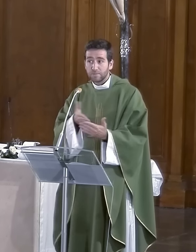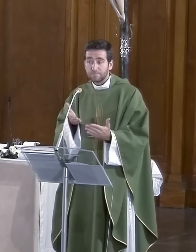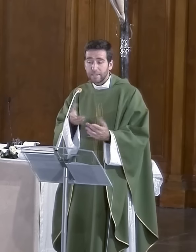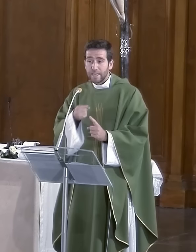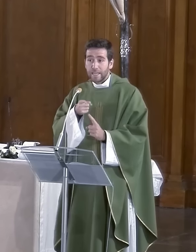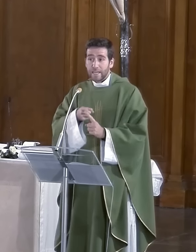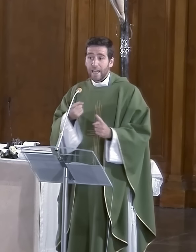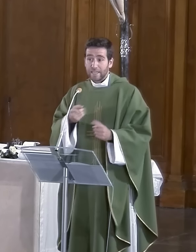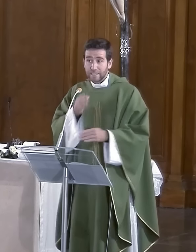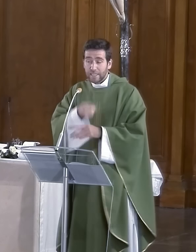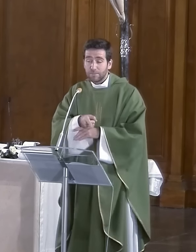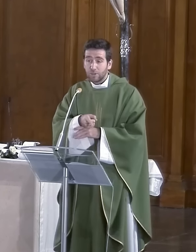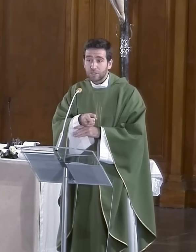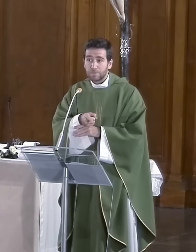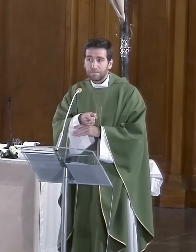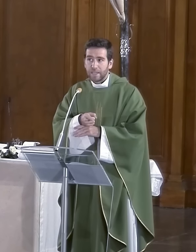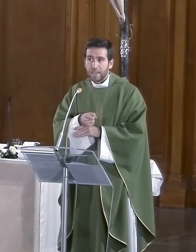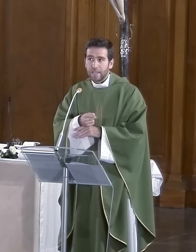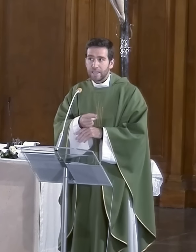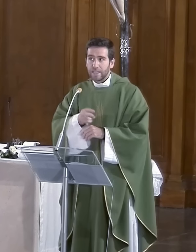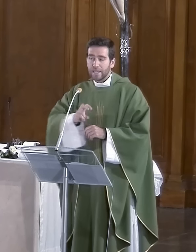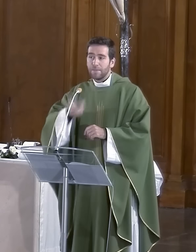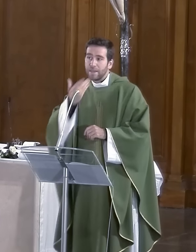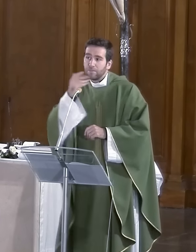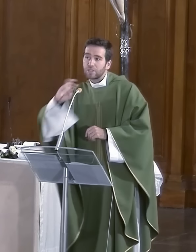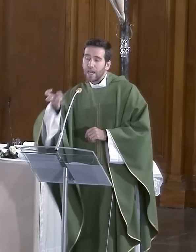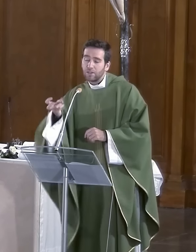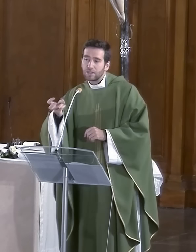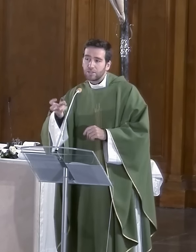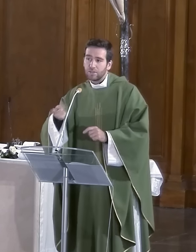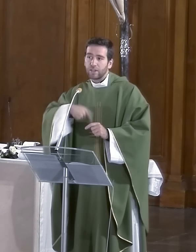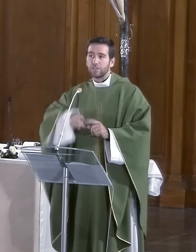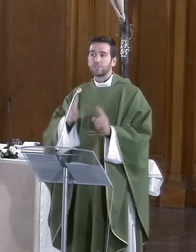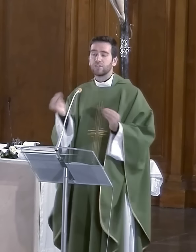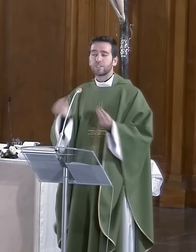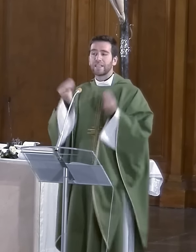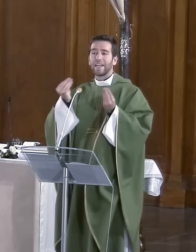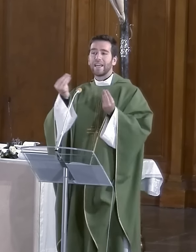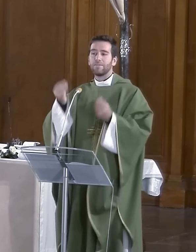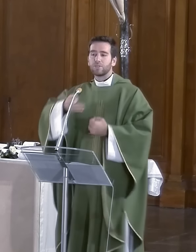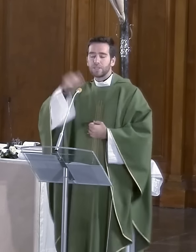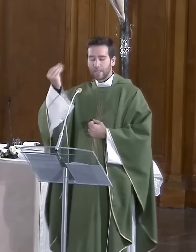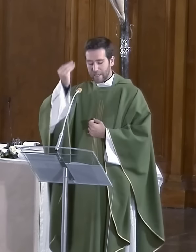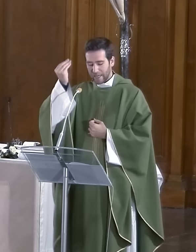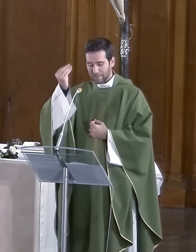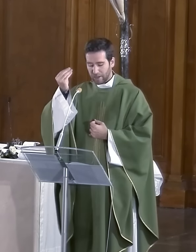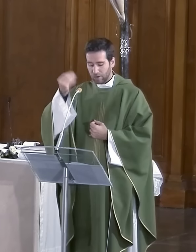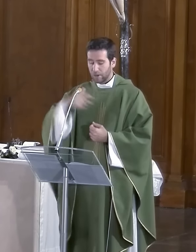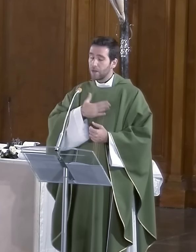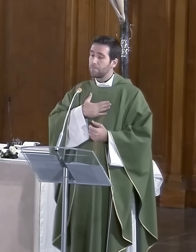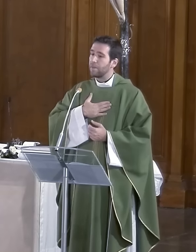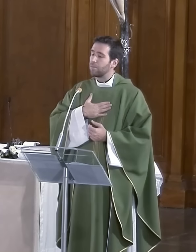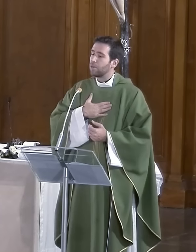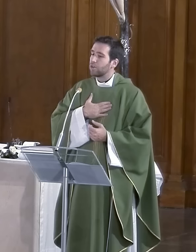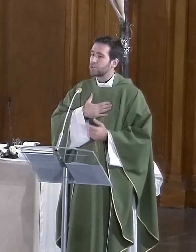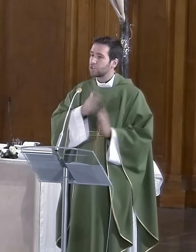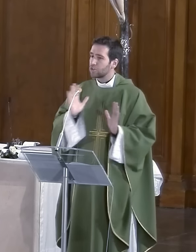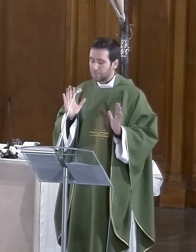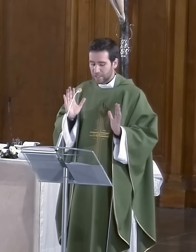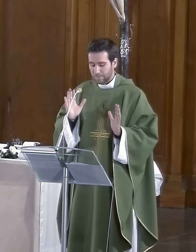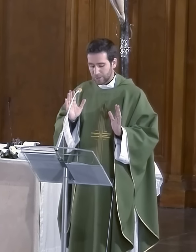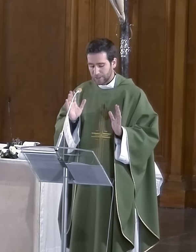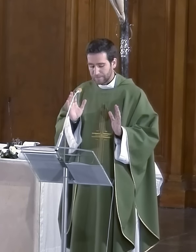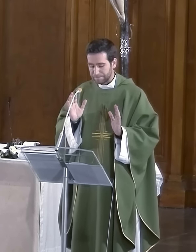exigimos, ¿no? Exigimos y le pedimos al otro lo que nosotros creemos que es mejor, pero por